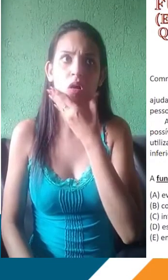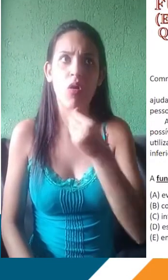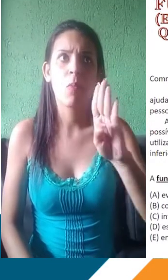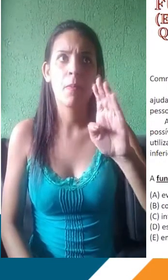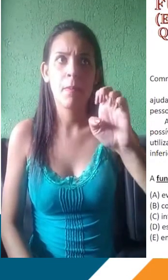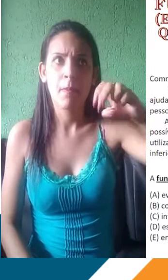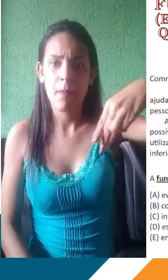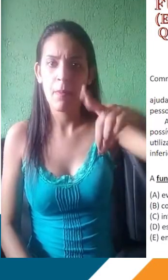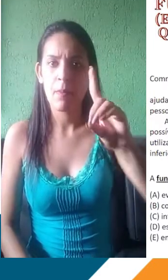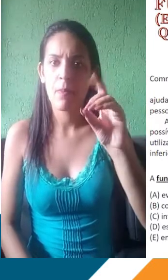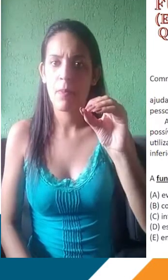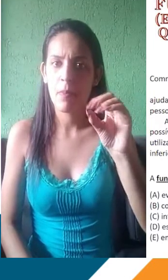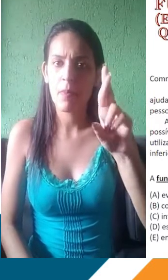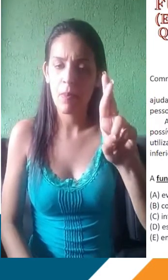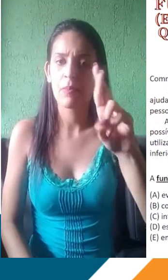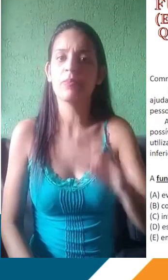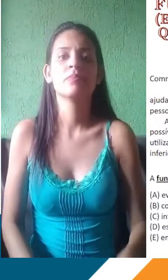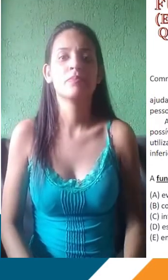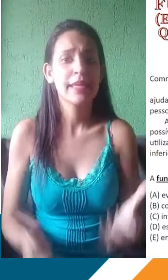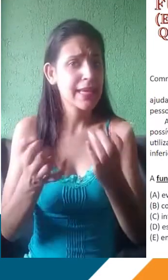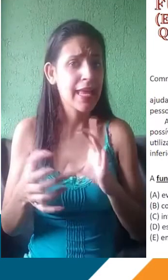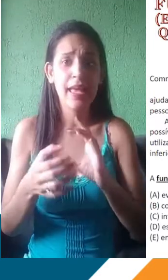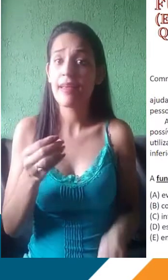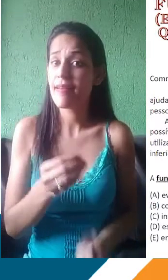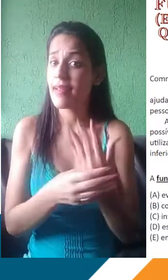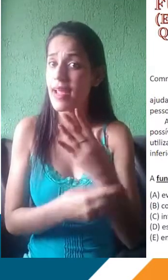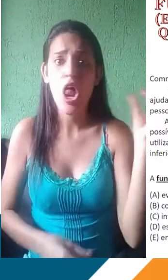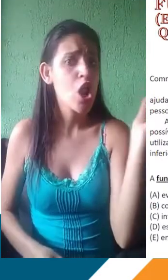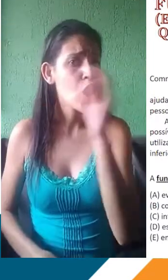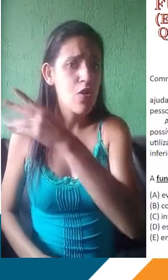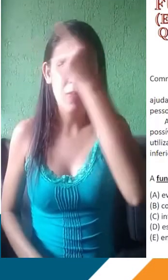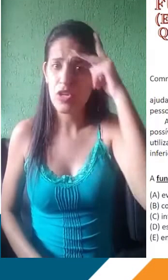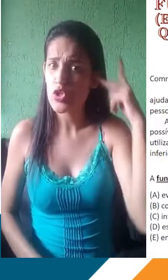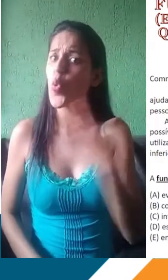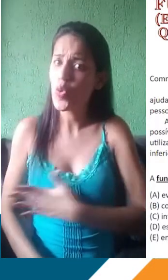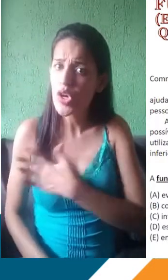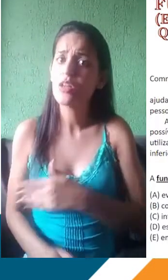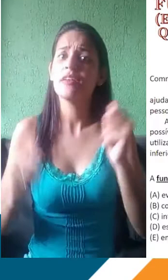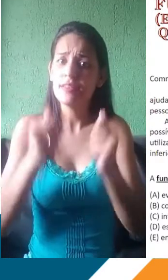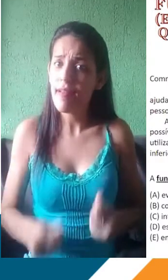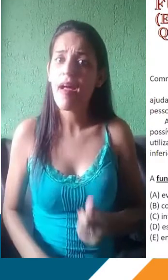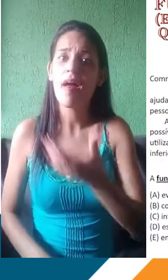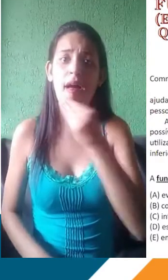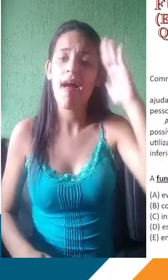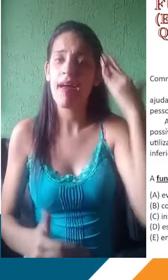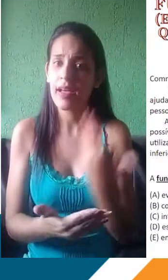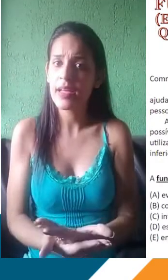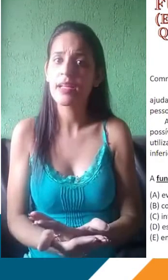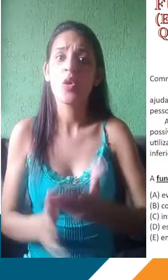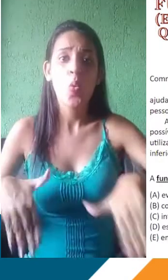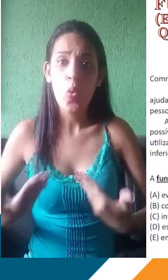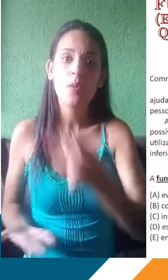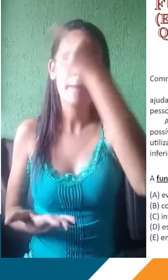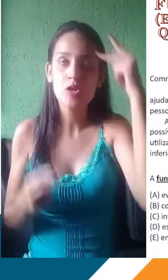a arte, vem ajudando a formar um novo público museológico. Grosvenor acredita que quanto mais pessoas forem